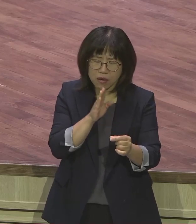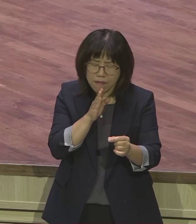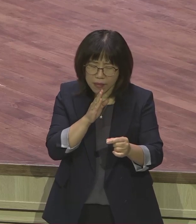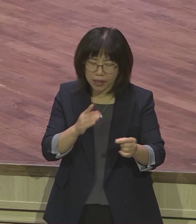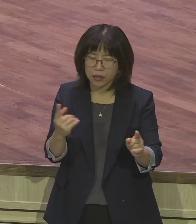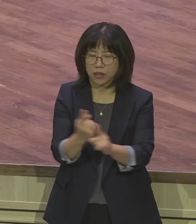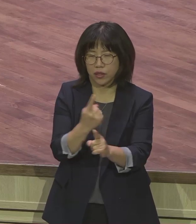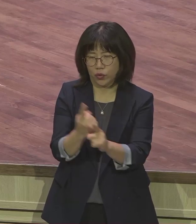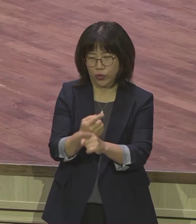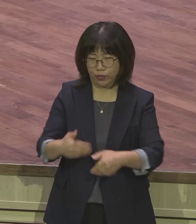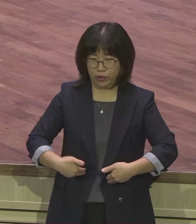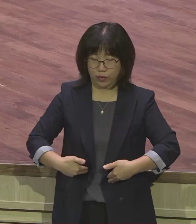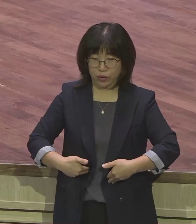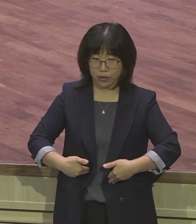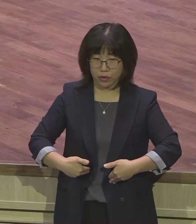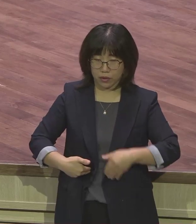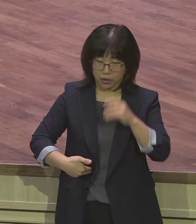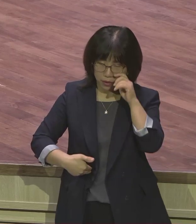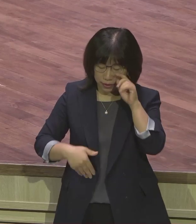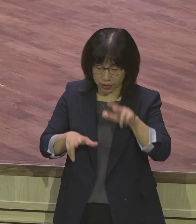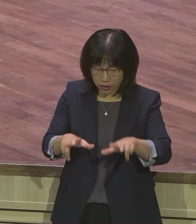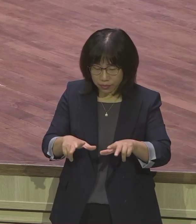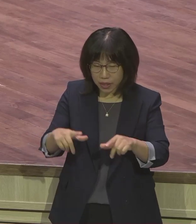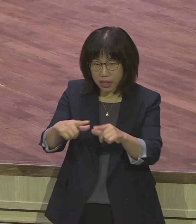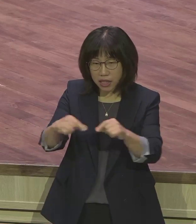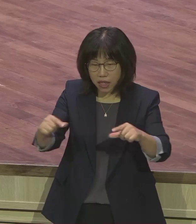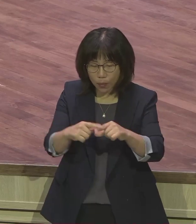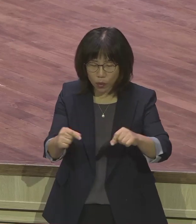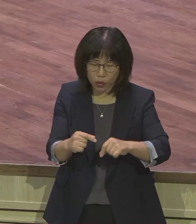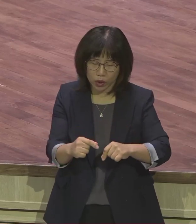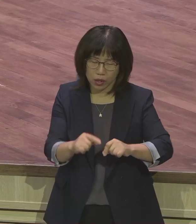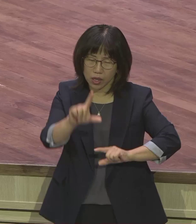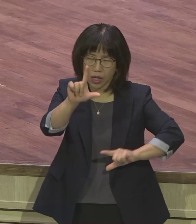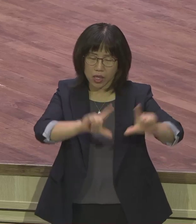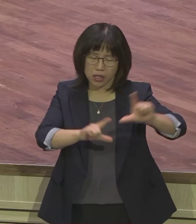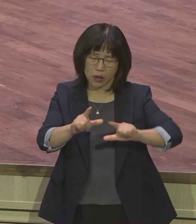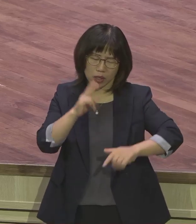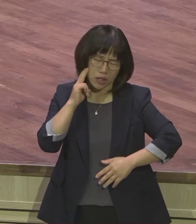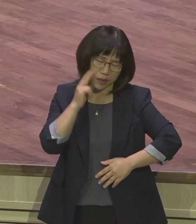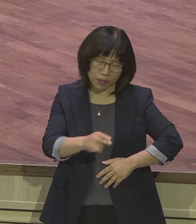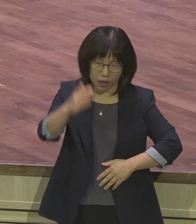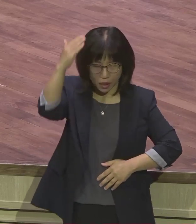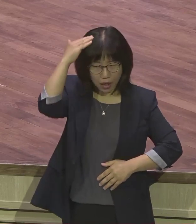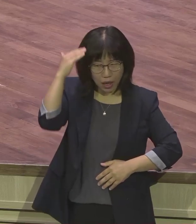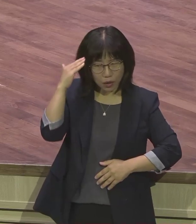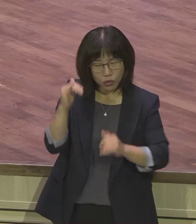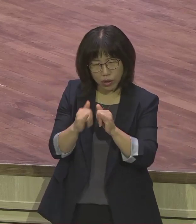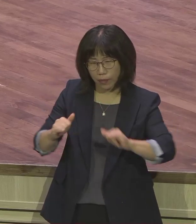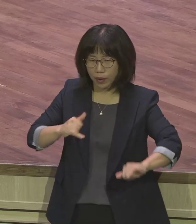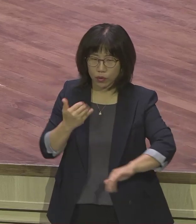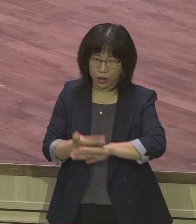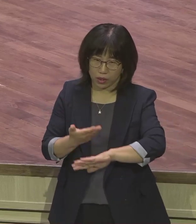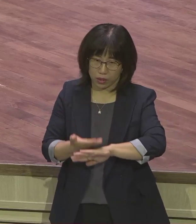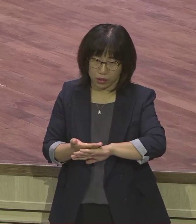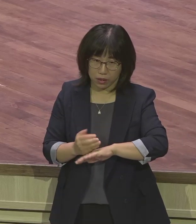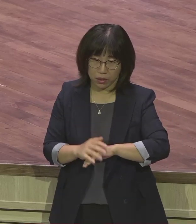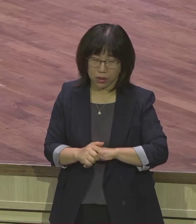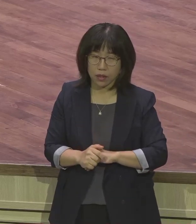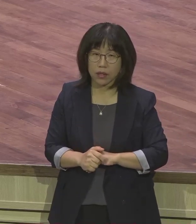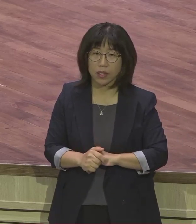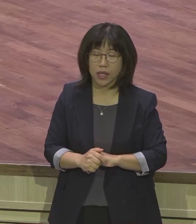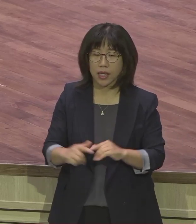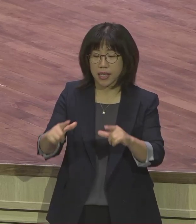일본은 지금 너무 심각해요. 우리 한국과 다릅니다. 다릅니다. 일본은요. 우리나라보다